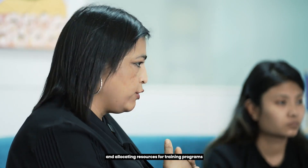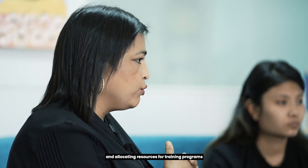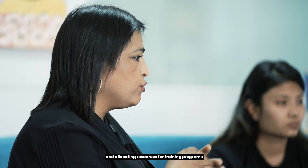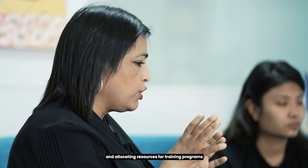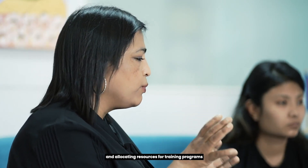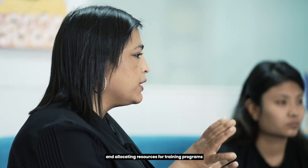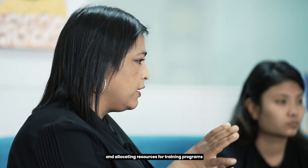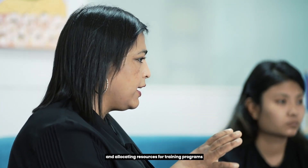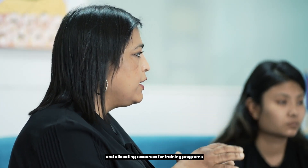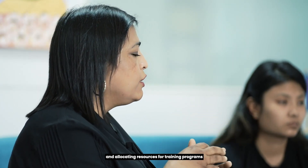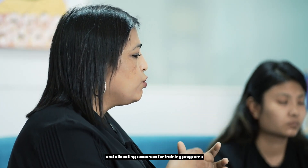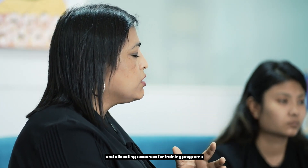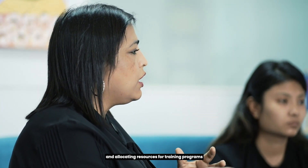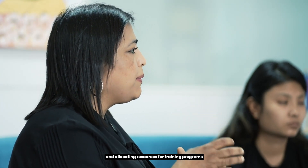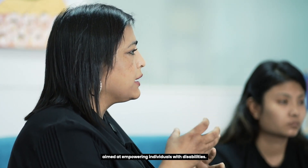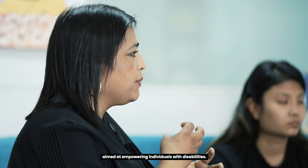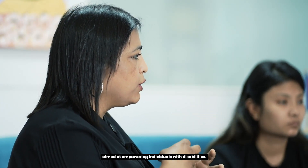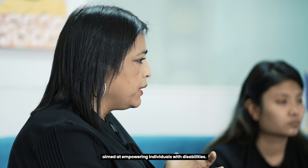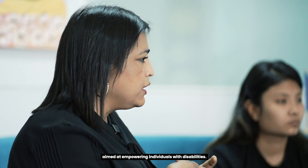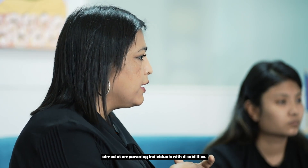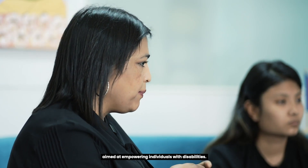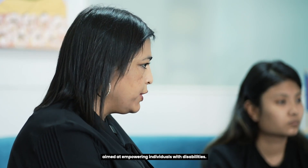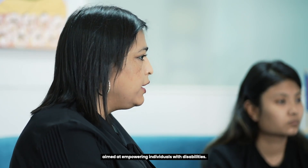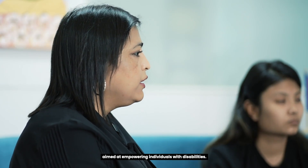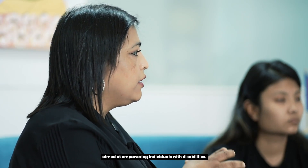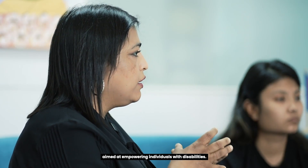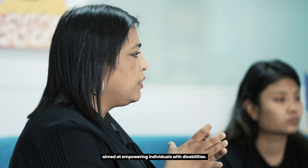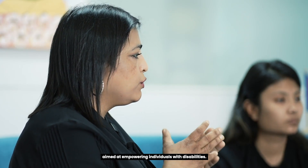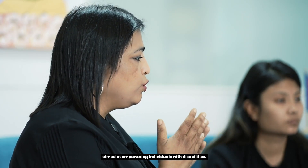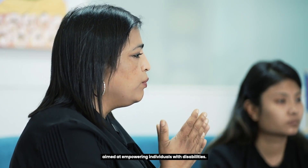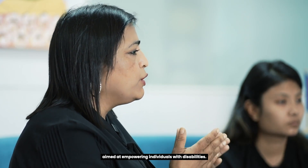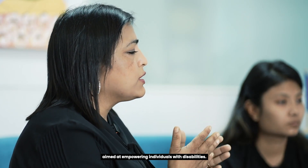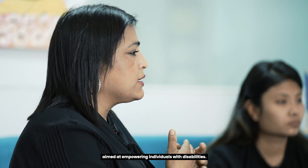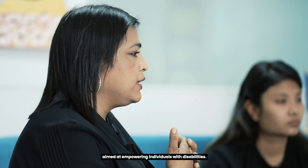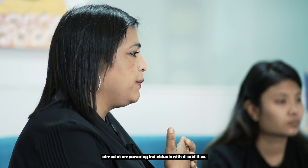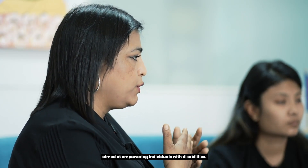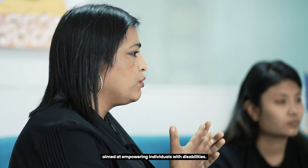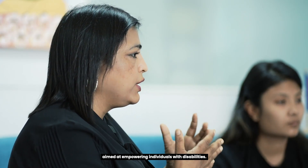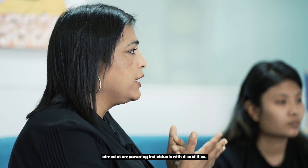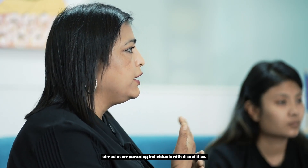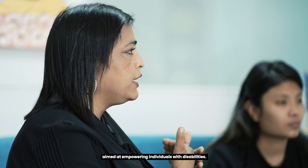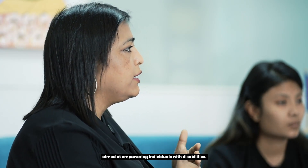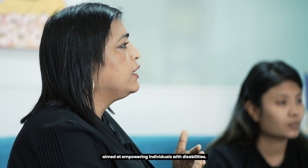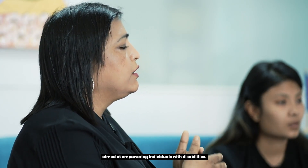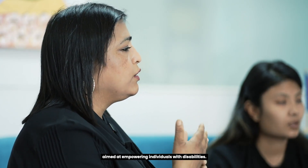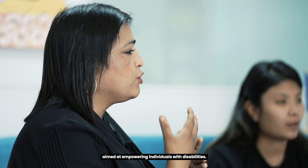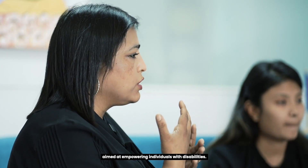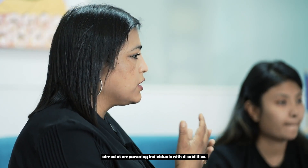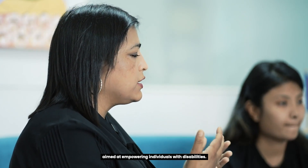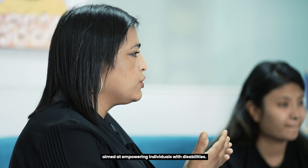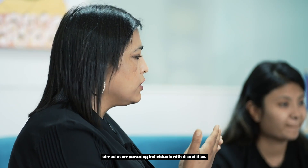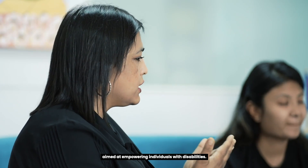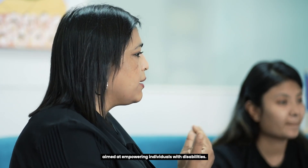सरकारी निकायहरू हुनुहुन्छ अरू व्यक्तिहरूलाई, त्यो चाहिँ अपाङ्गता भएको व्यक्तिहरूलाई पनि त्यो व्यवस्था चाहिँ त्यो ट्रेनिङ लिने